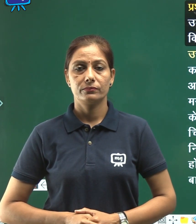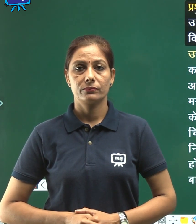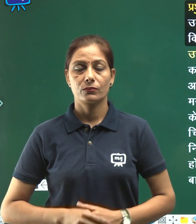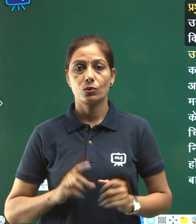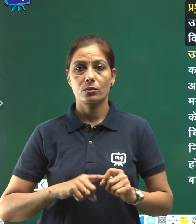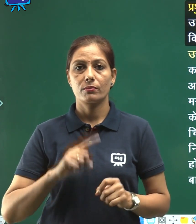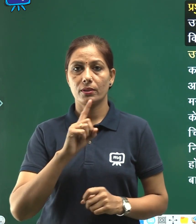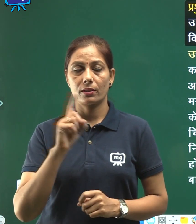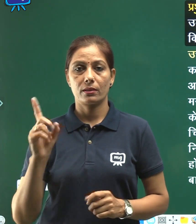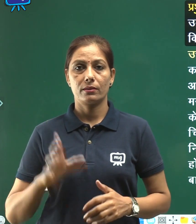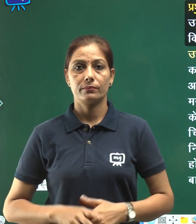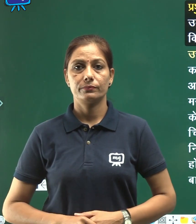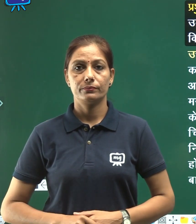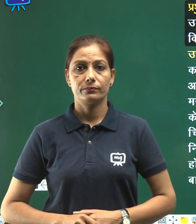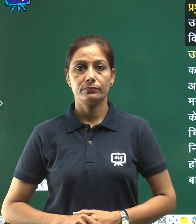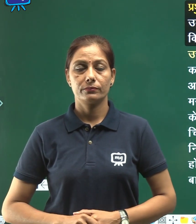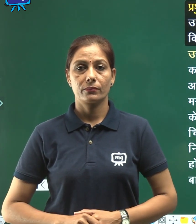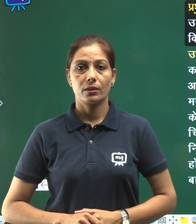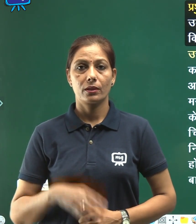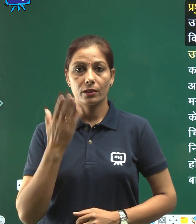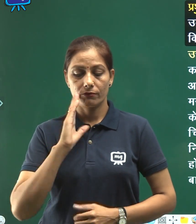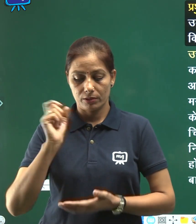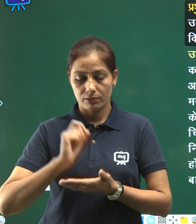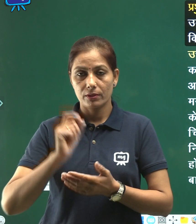प्रश्न 11, कवि ने